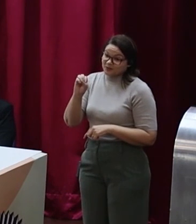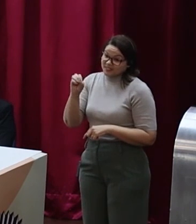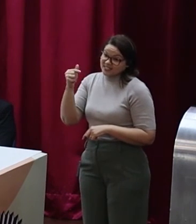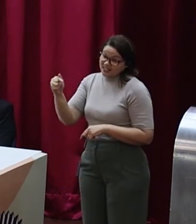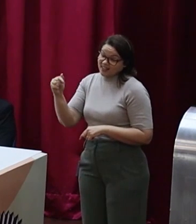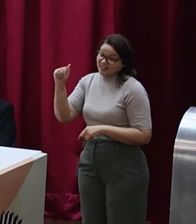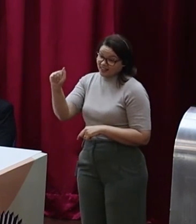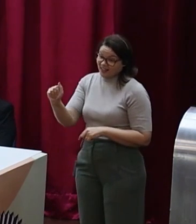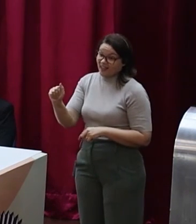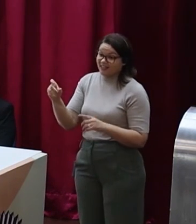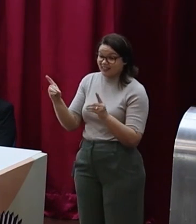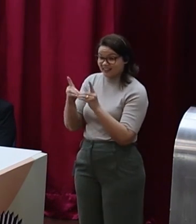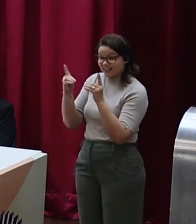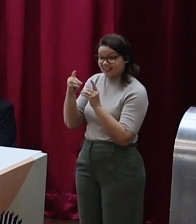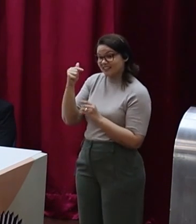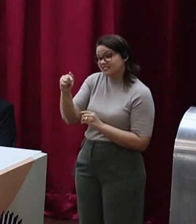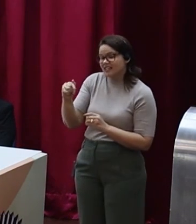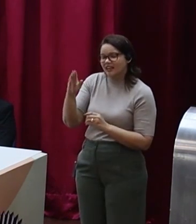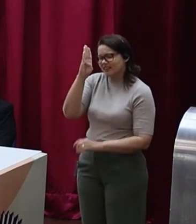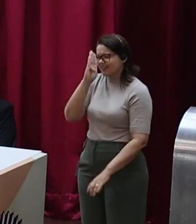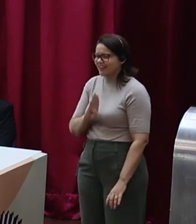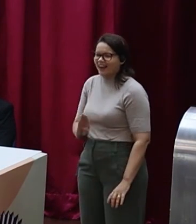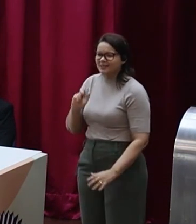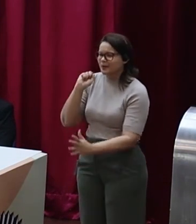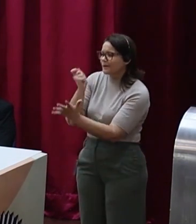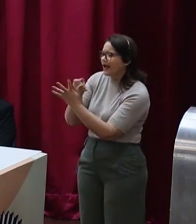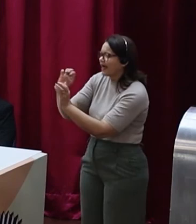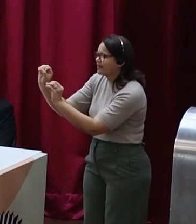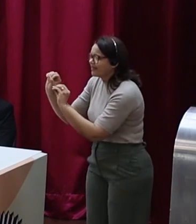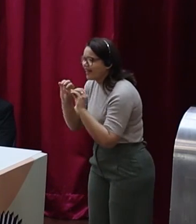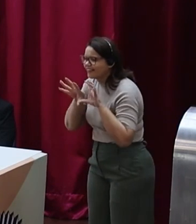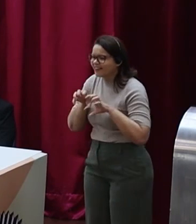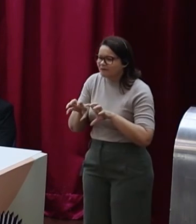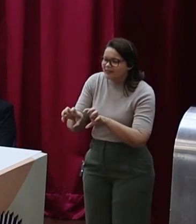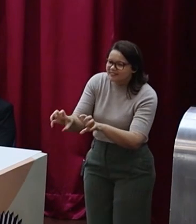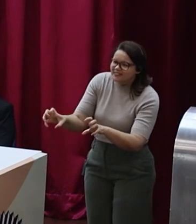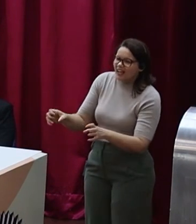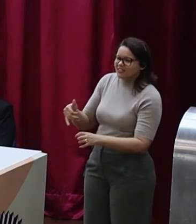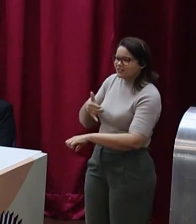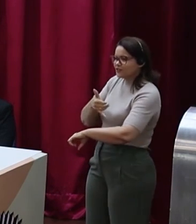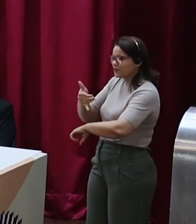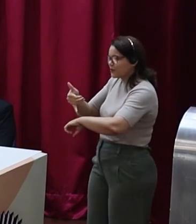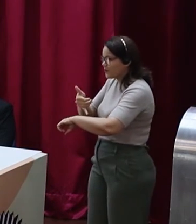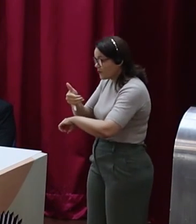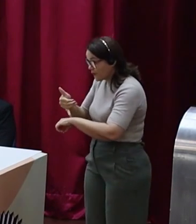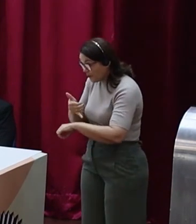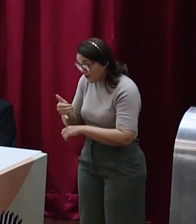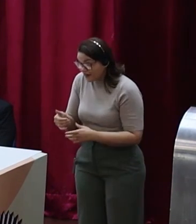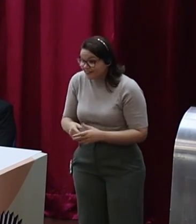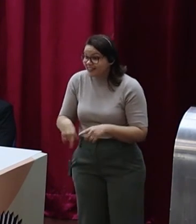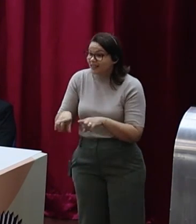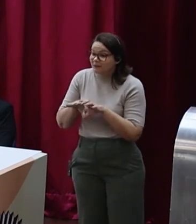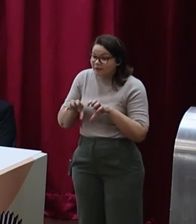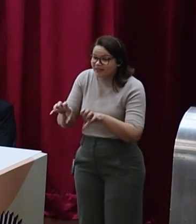primeiro andar, tá? É de graça, não paga nada. Vai ter lá massagem com óleos essenciais do Terra, massagem com o